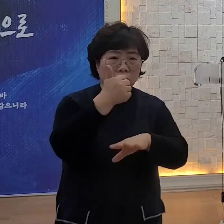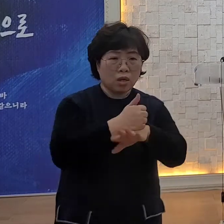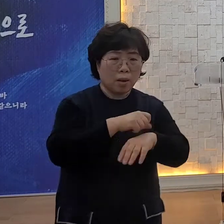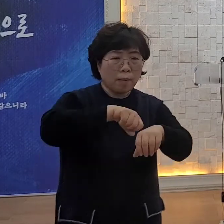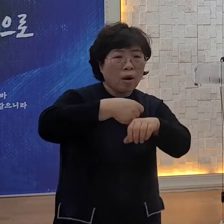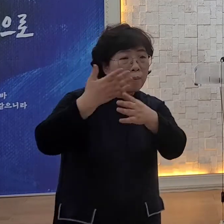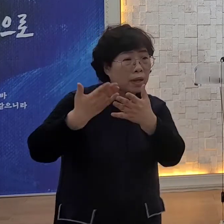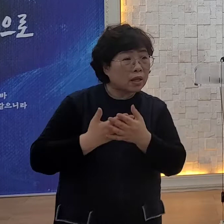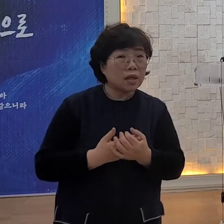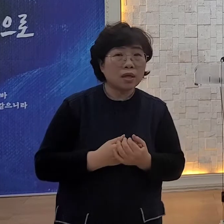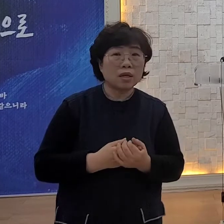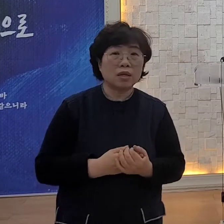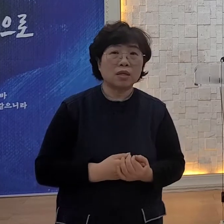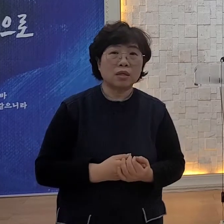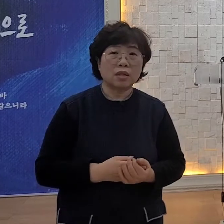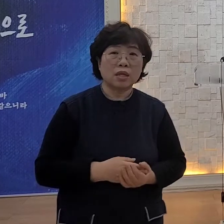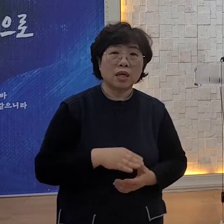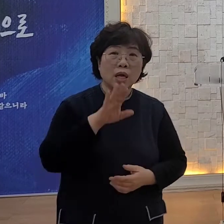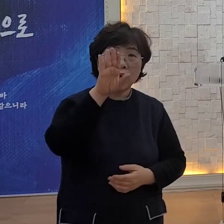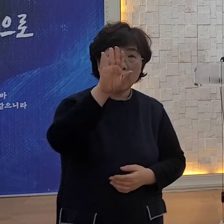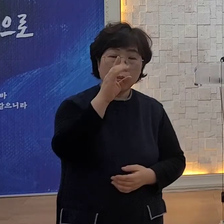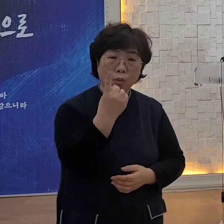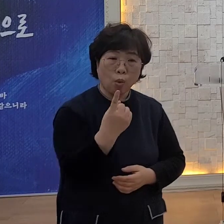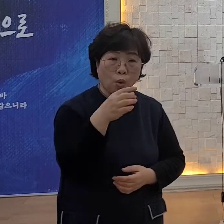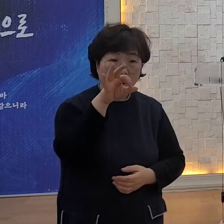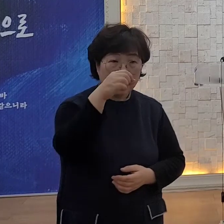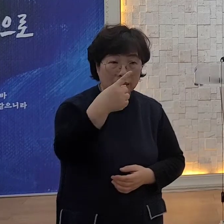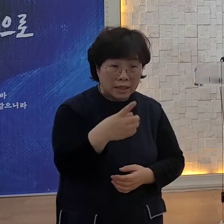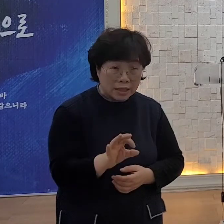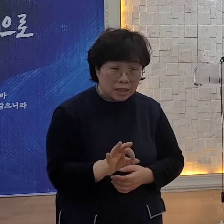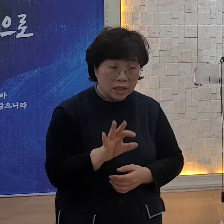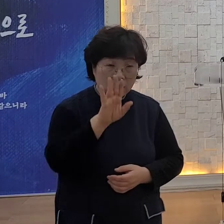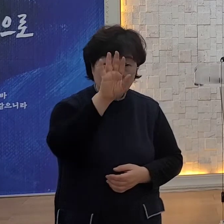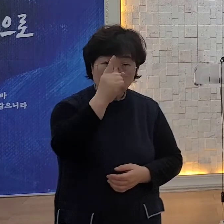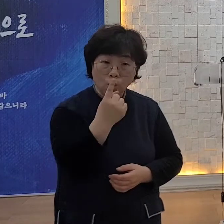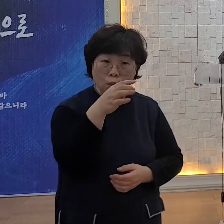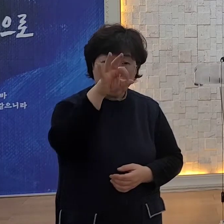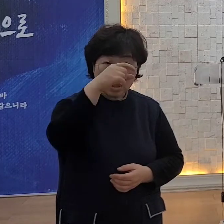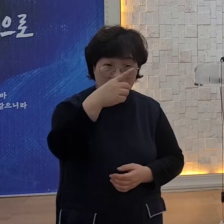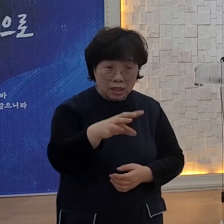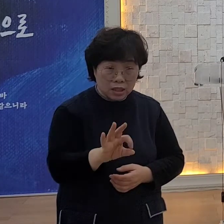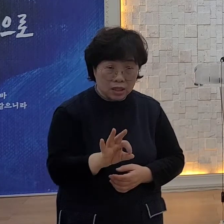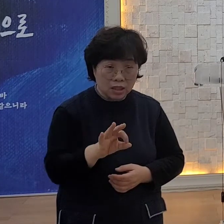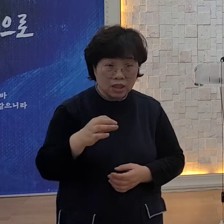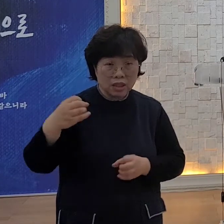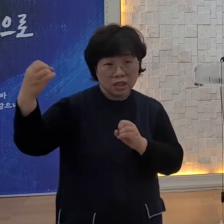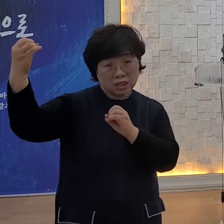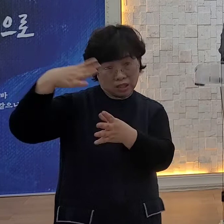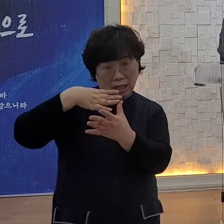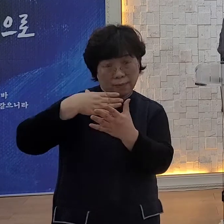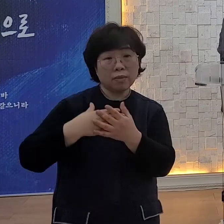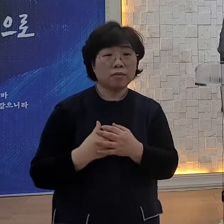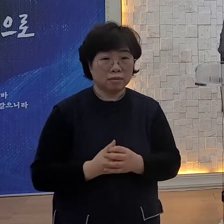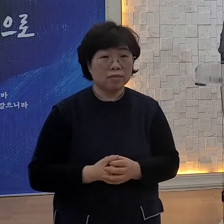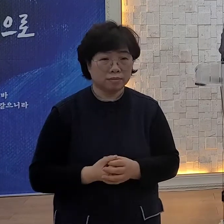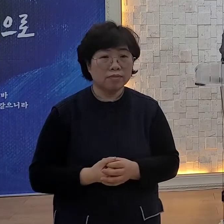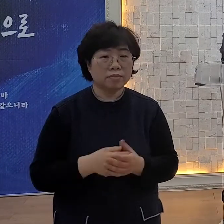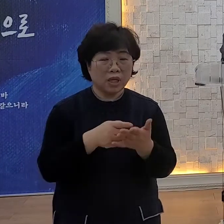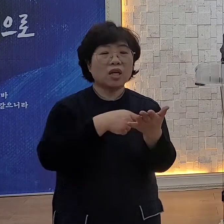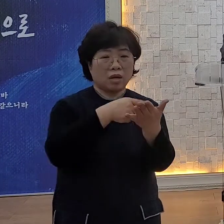이제 이해하셨죠? 아까 처음 읽을 때는 이런 주제를 안 드리고 읽으라니까 사실 뭐가 뭔지 몰랐는데 지금 이 주제가